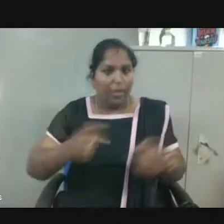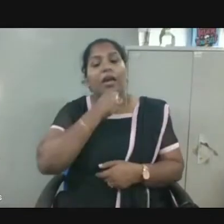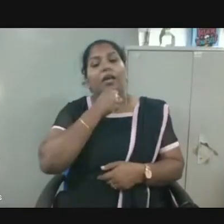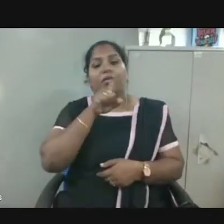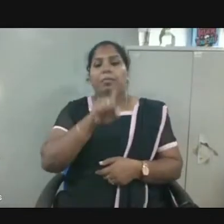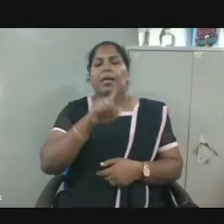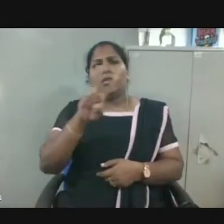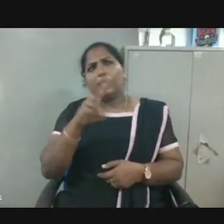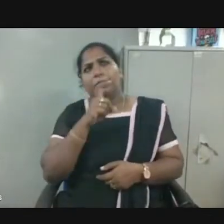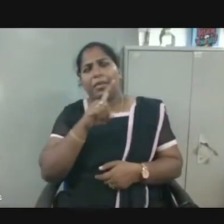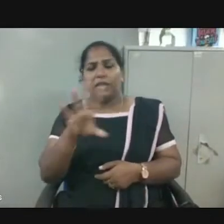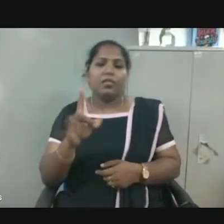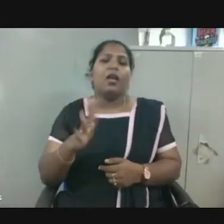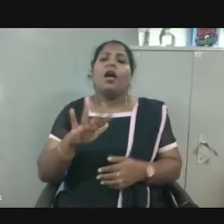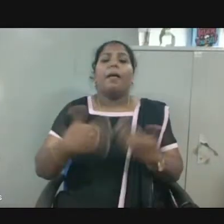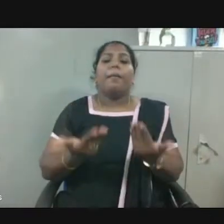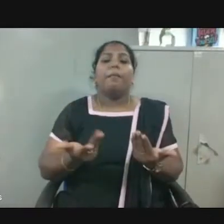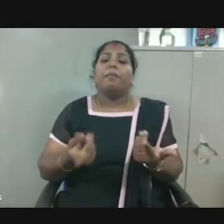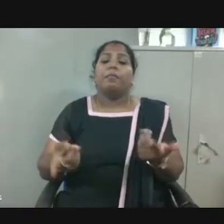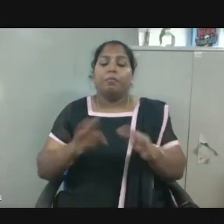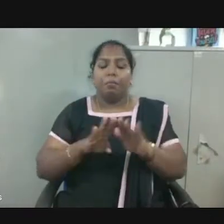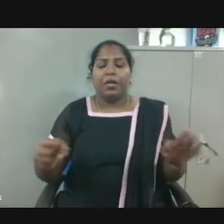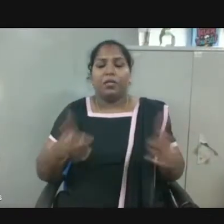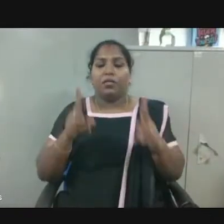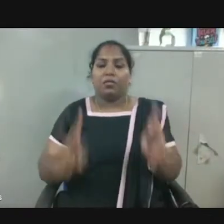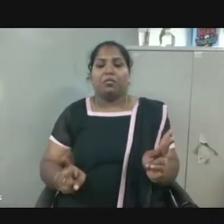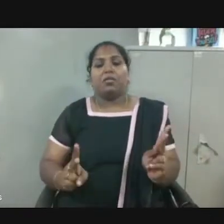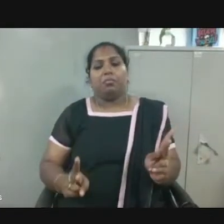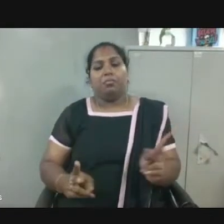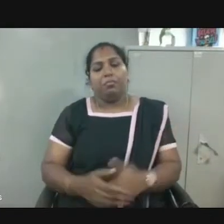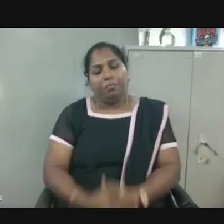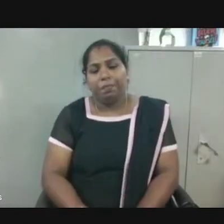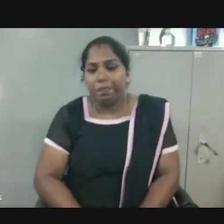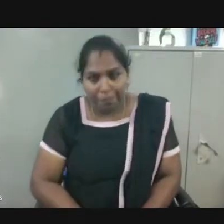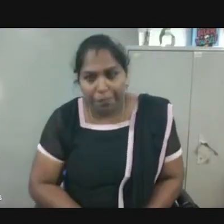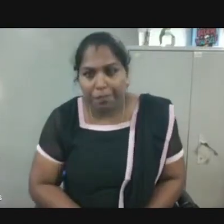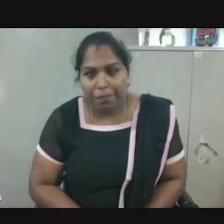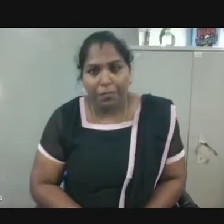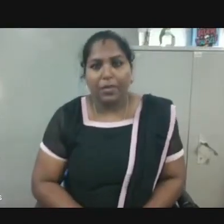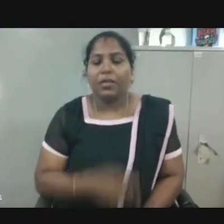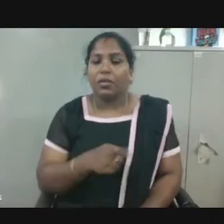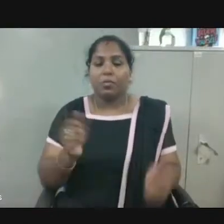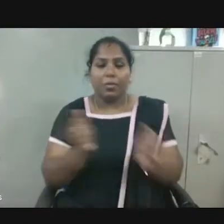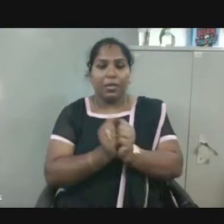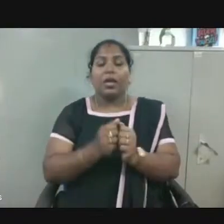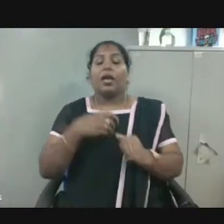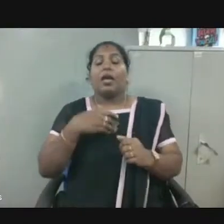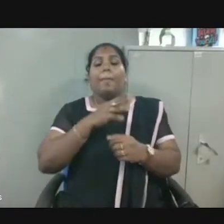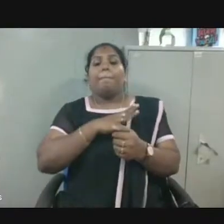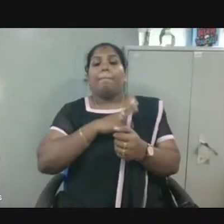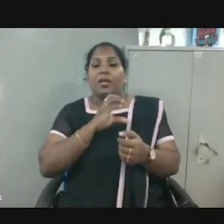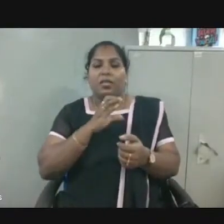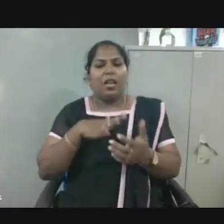അല്ലെങ്കിൽ 15 വയസ്സൊക്കെ കഴിയുമ്പോൾ ഇവര് ബെഡിൽ നിന്ന് പോലും എഴുന്നേക്കാൻ പറ്റാതെ ബെഡിൽ കിടപ്പാകും. ഇതിന്റെ കൂടെ ഇവരുടെ മസിലുകളെല്ലാം